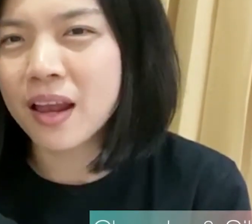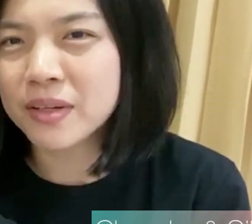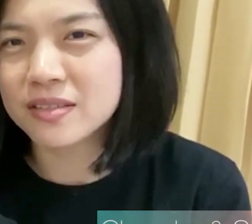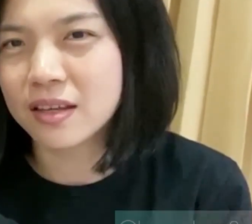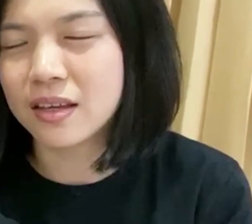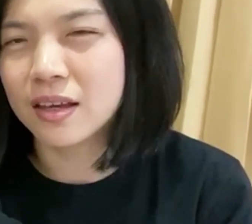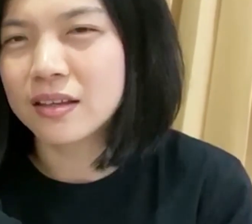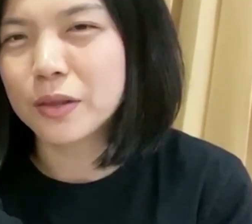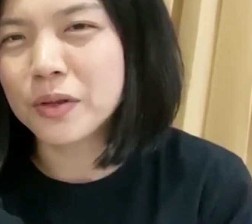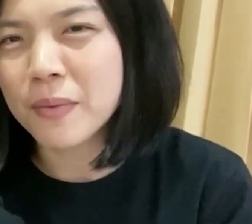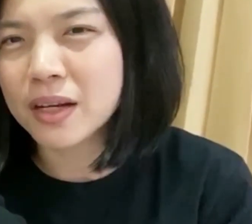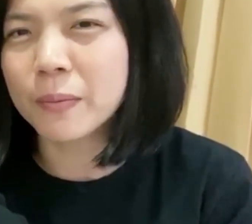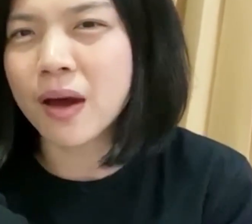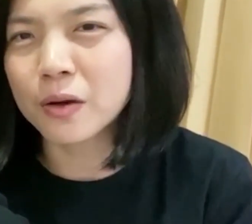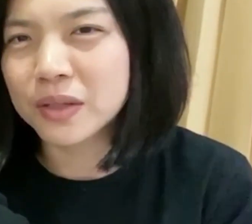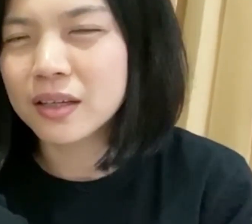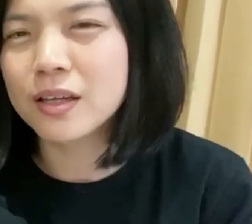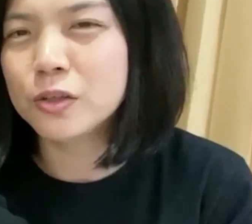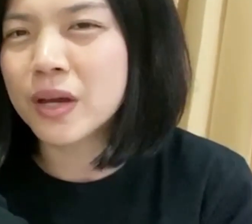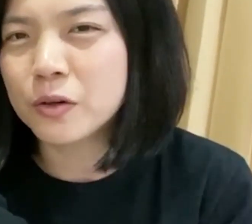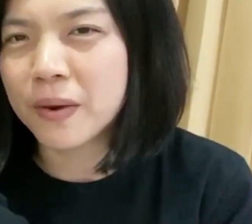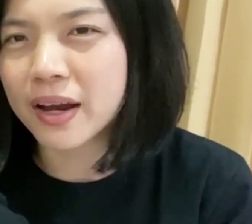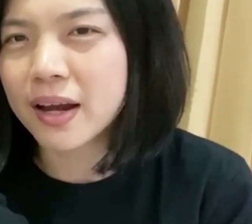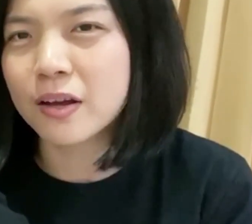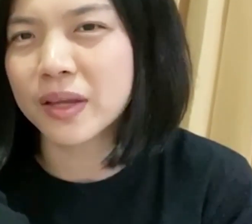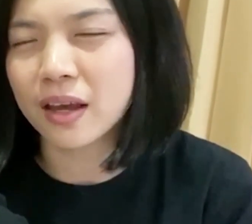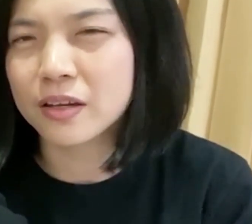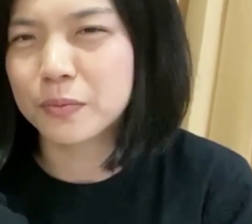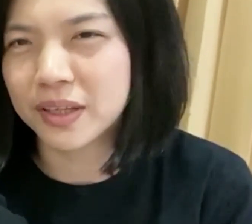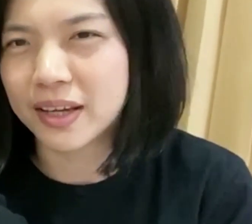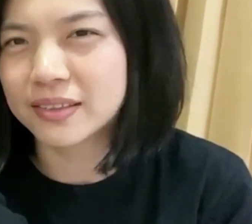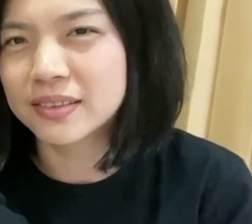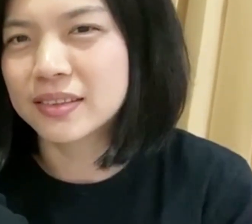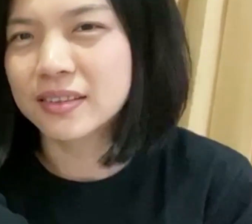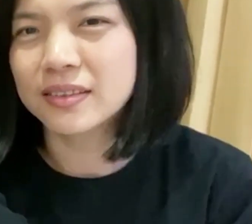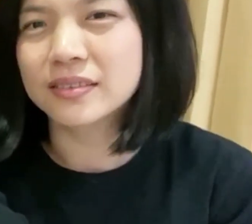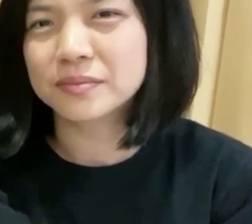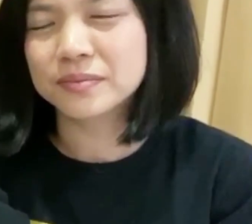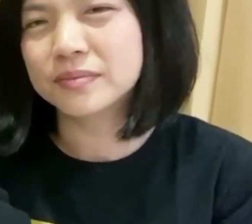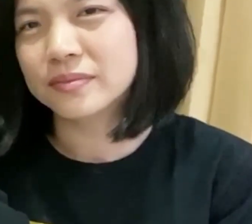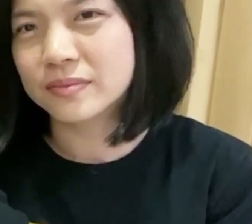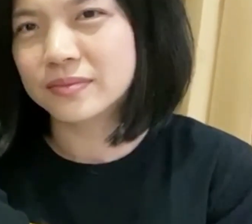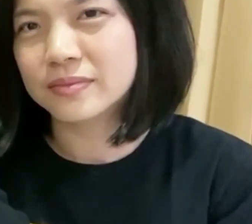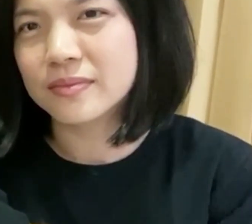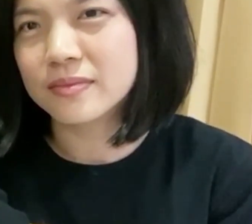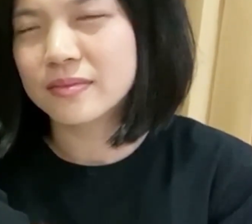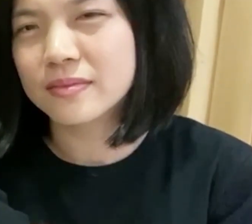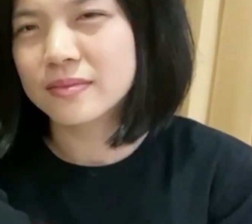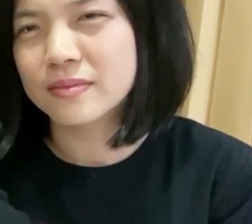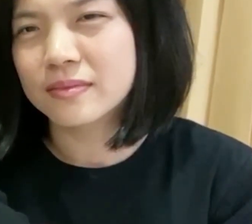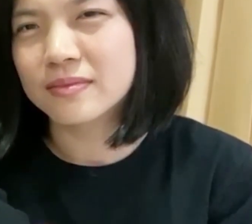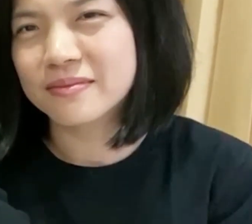yang kami alami di CG, yaitu iman yang diperbaharui, hidup yang diubahkan, dan rumah tangga yang dipulihkan. Jadi, hiduplah untuk melayani